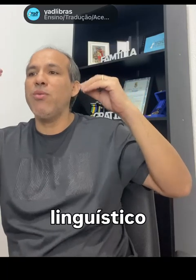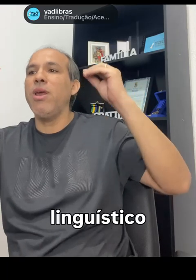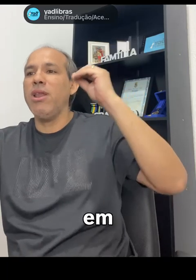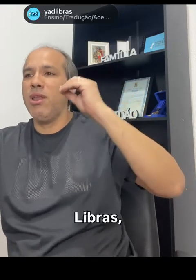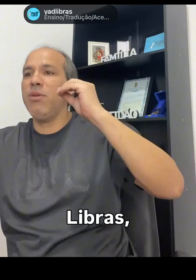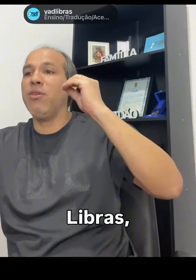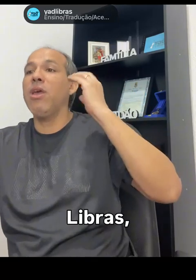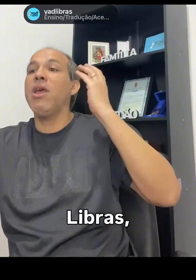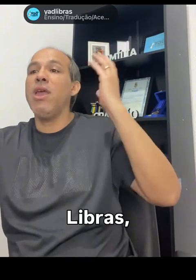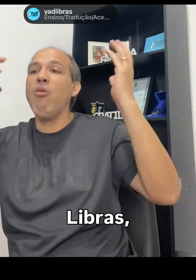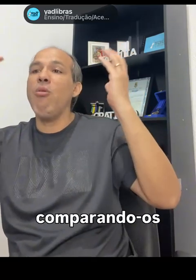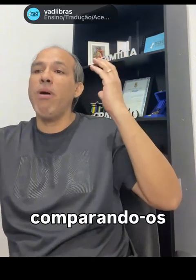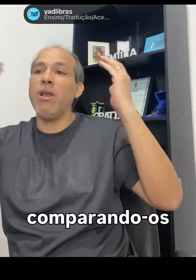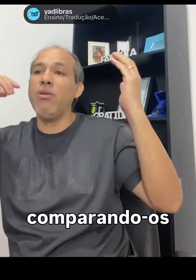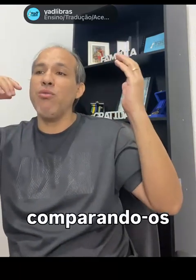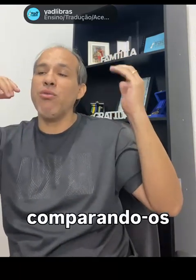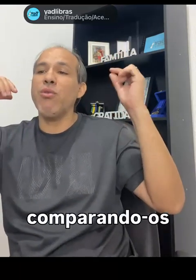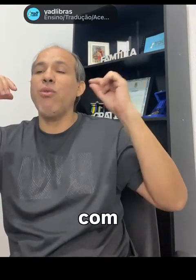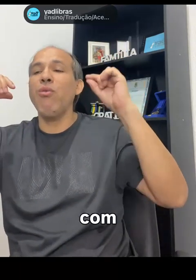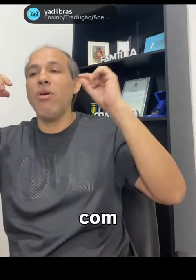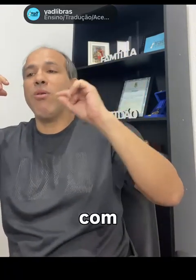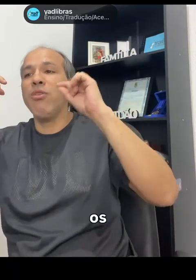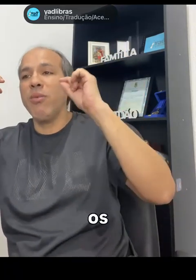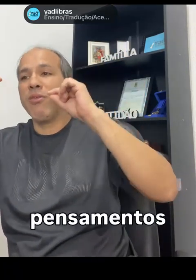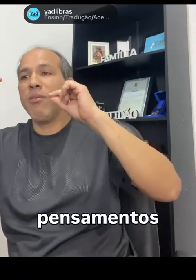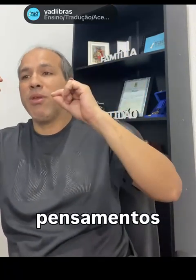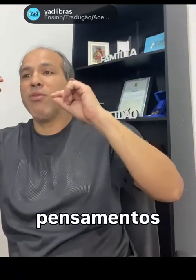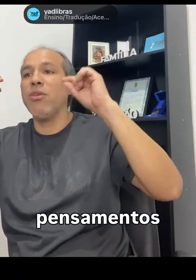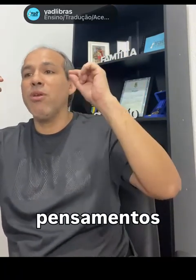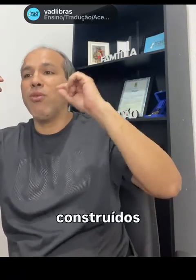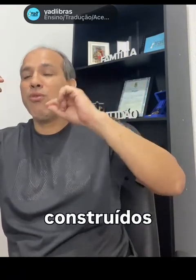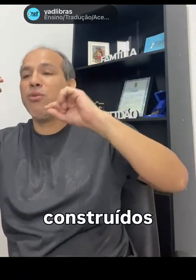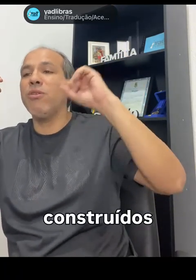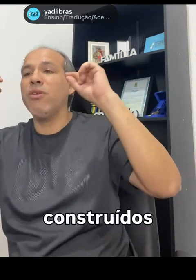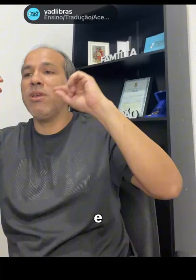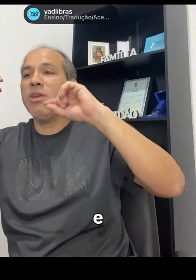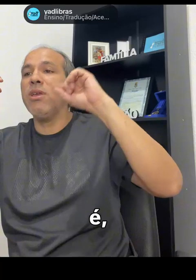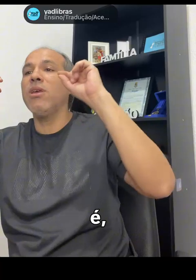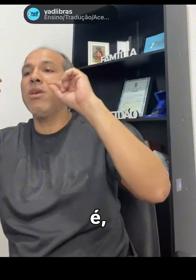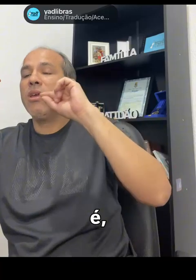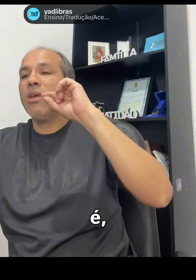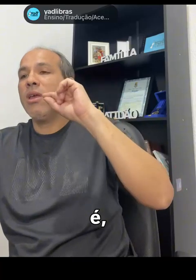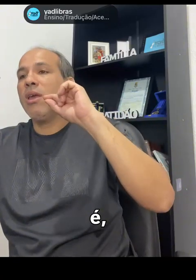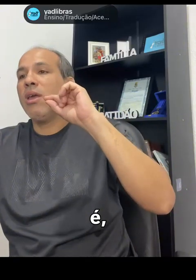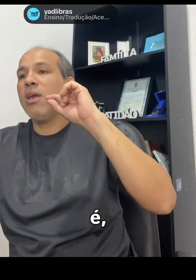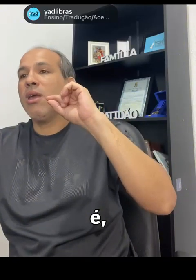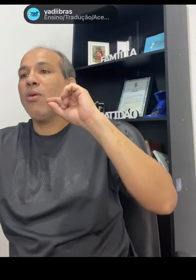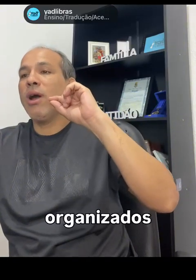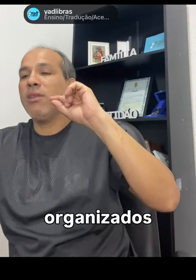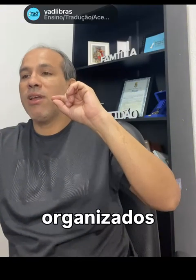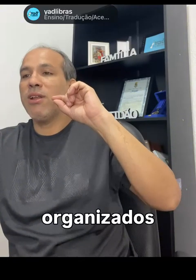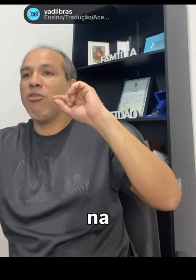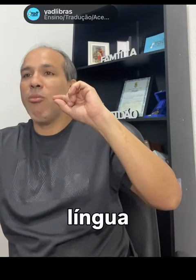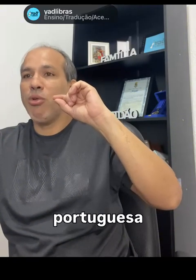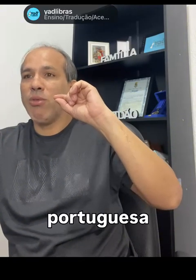em Libras, em comparando-os com os pensamentos construídos e organizados na língua